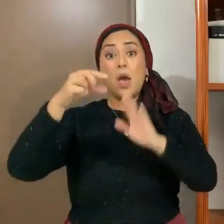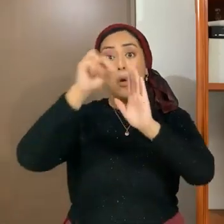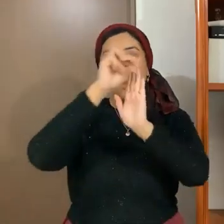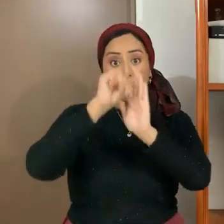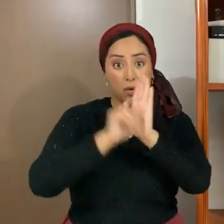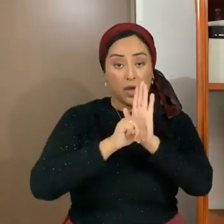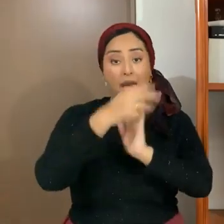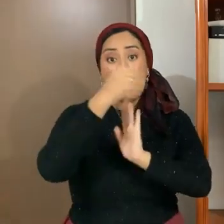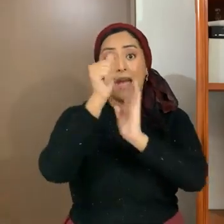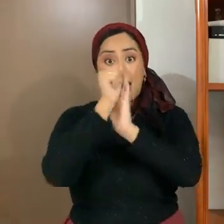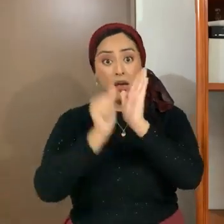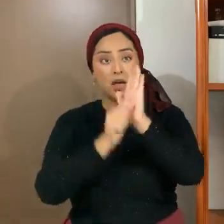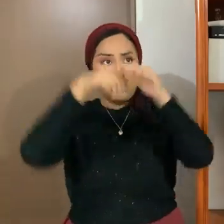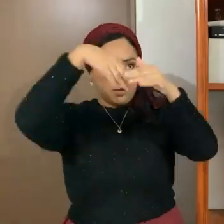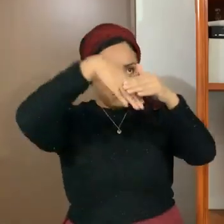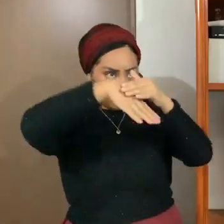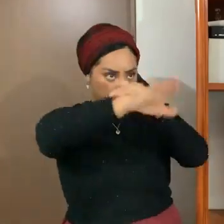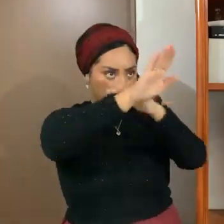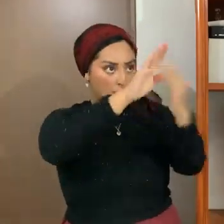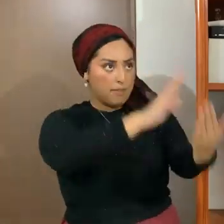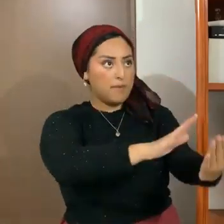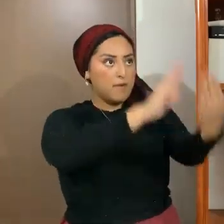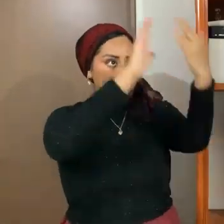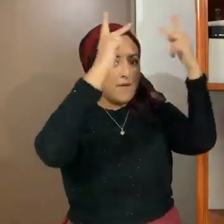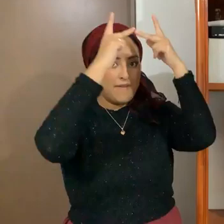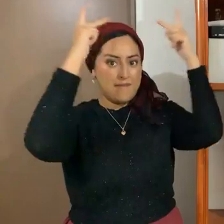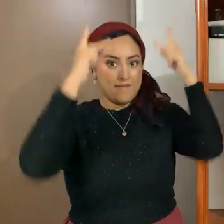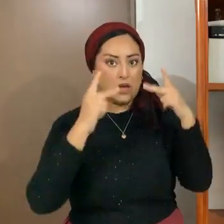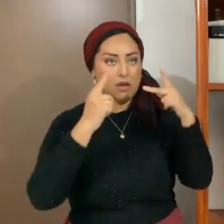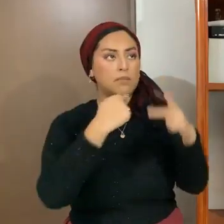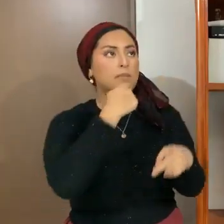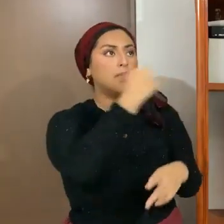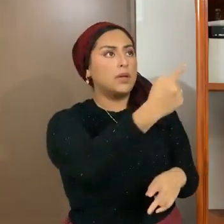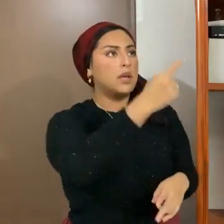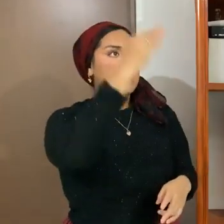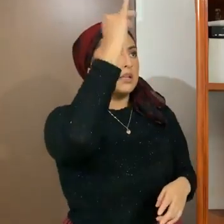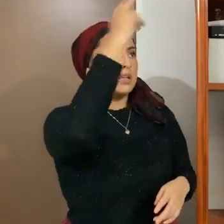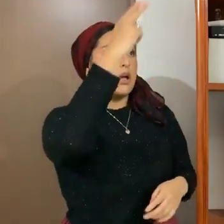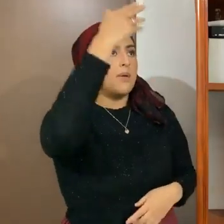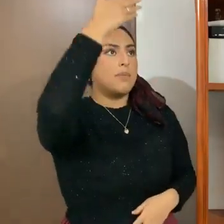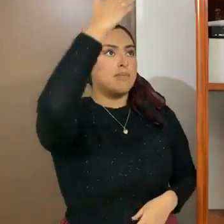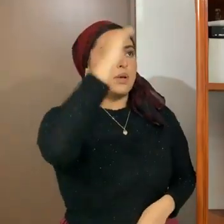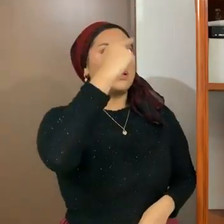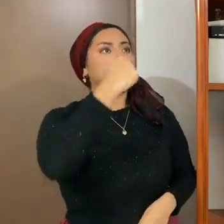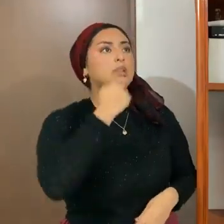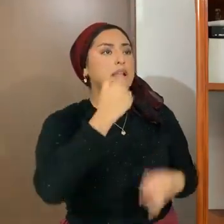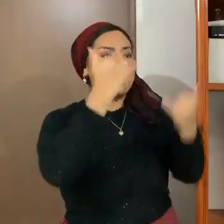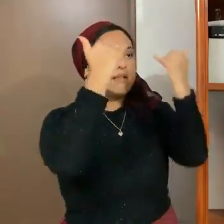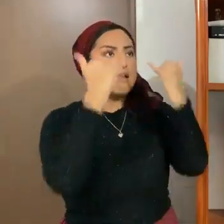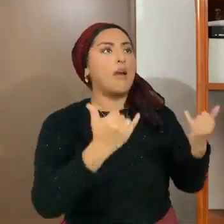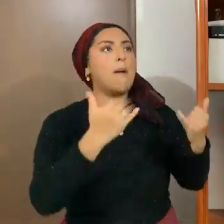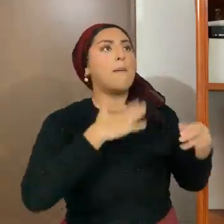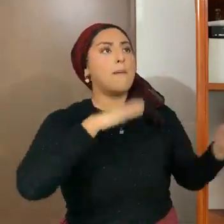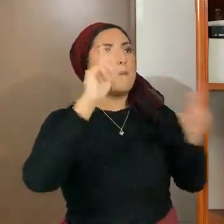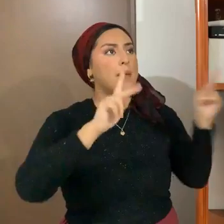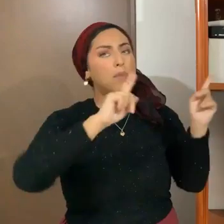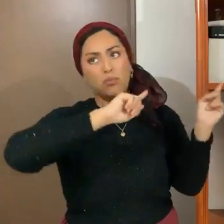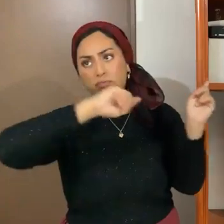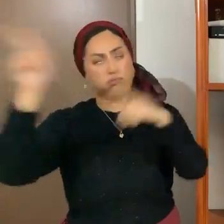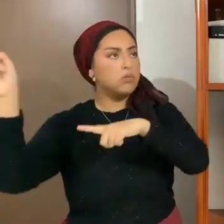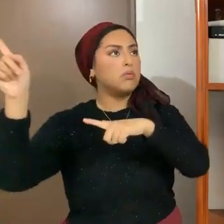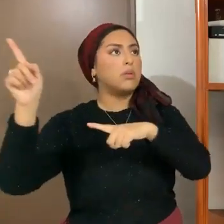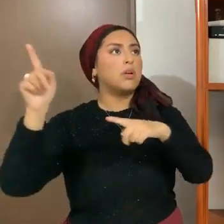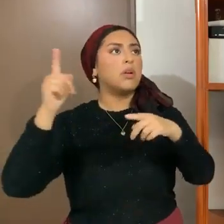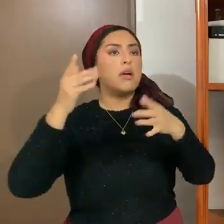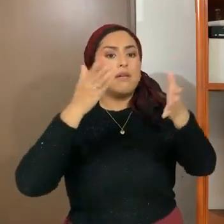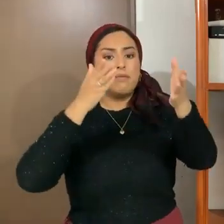presencia del faraón, y dijeron, Yahweh, el Elohim de Israel, dice así, deja ir a mi pueblo a celebrarme fiesta en el